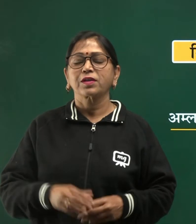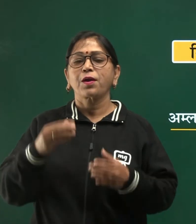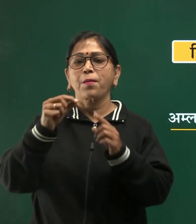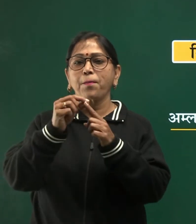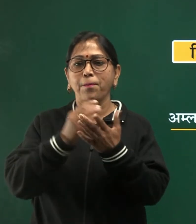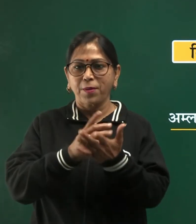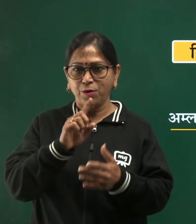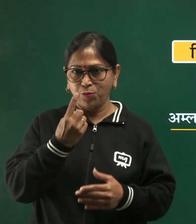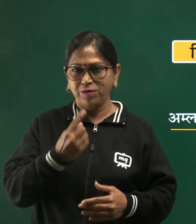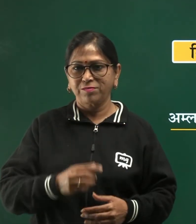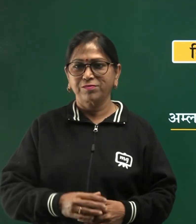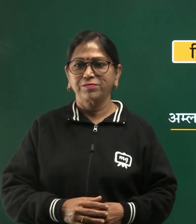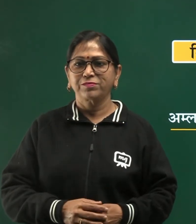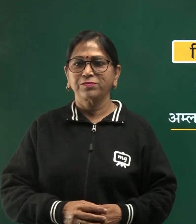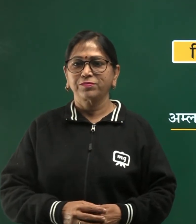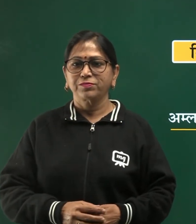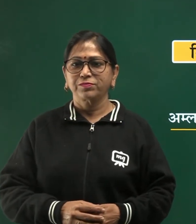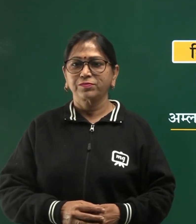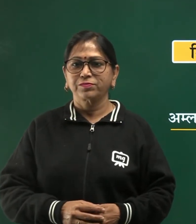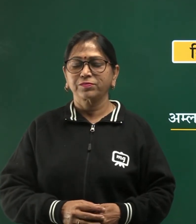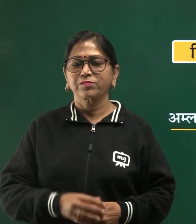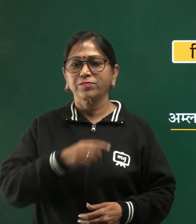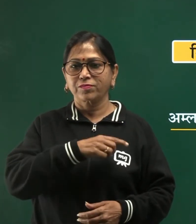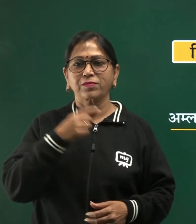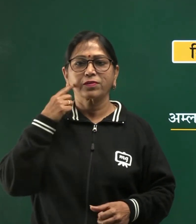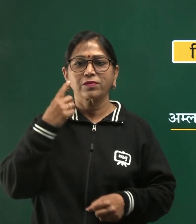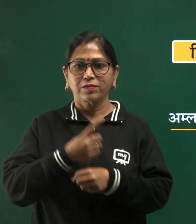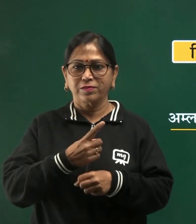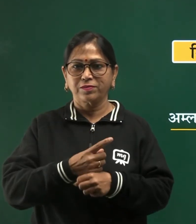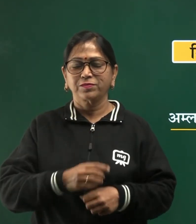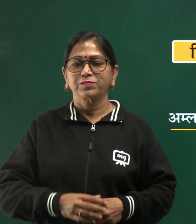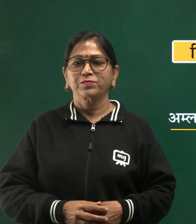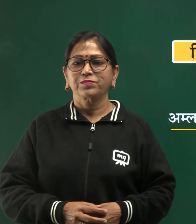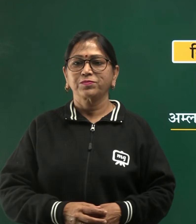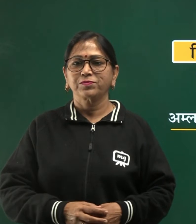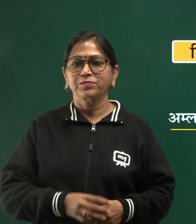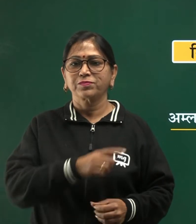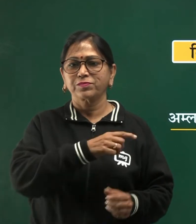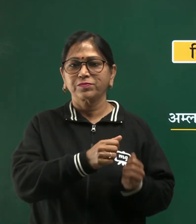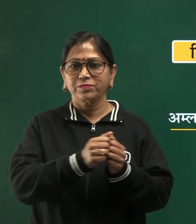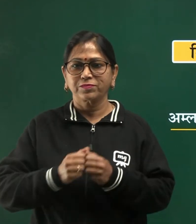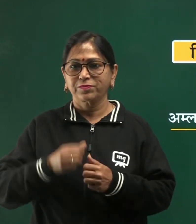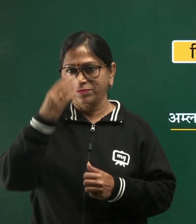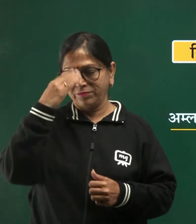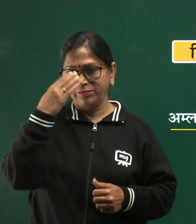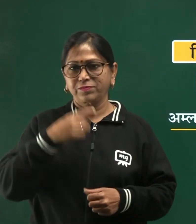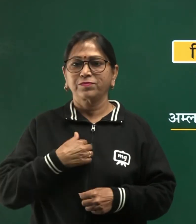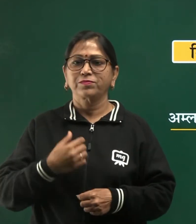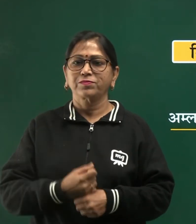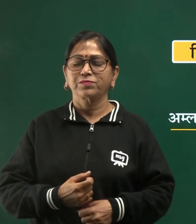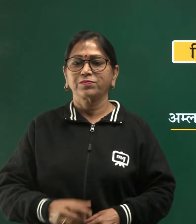के बारे में पढ़ेंगे भाग 1 महेंद्र कुमार जैन